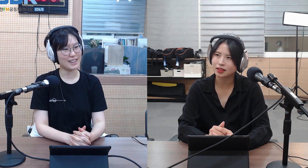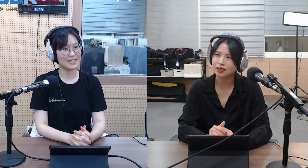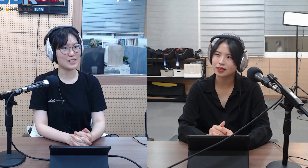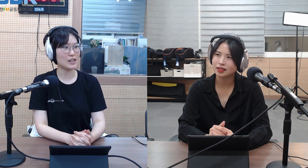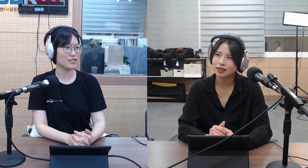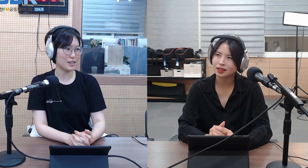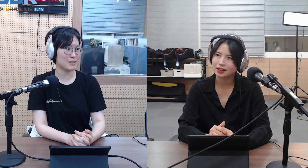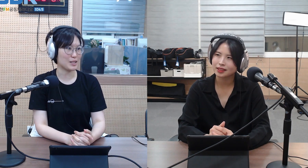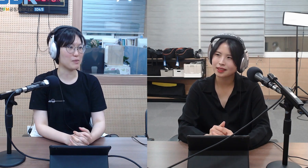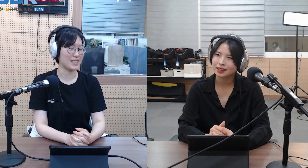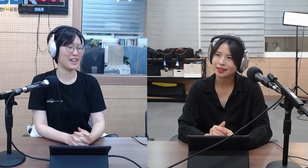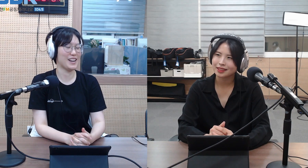그래서 한국의 음식 너무